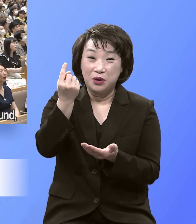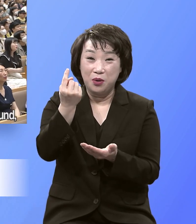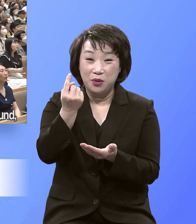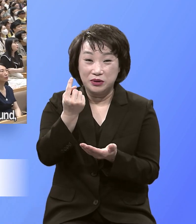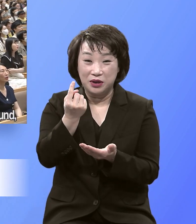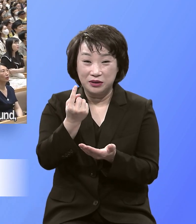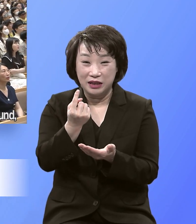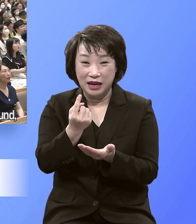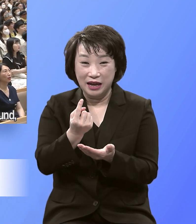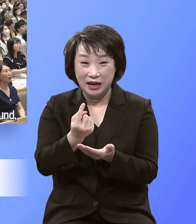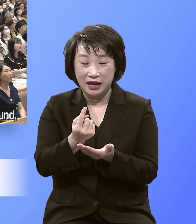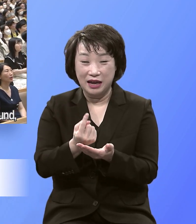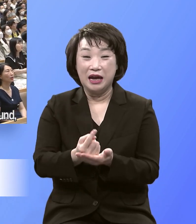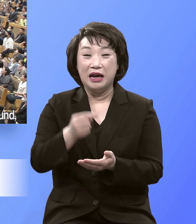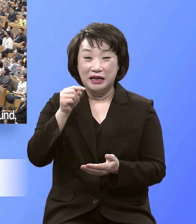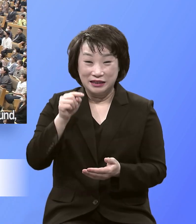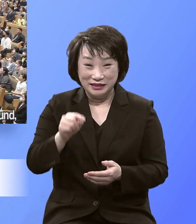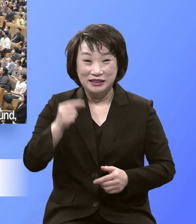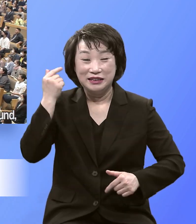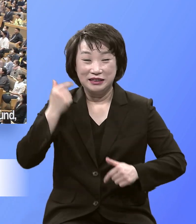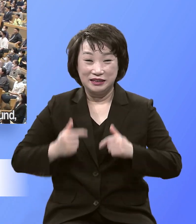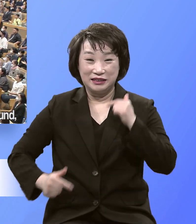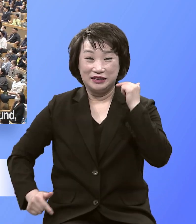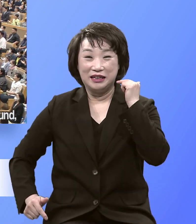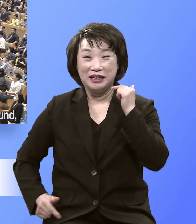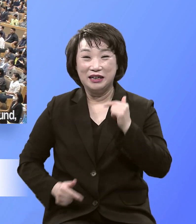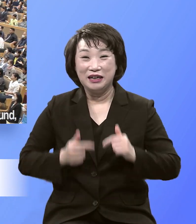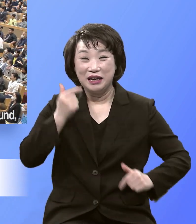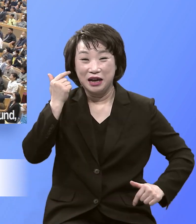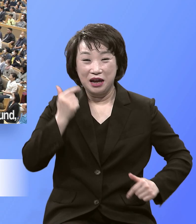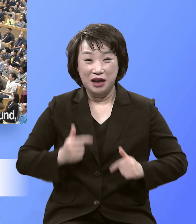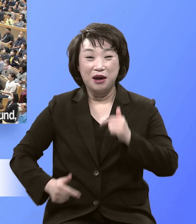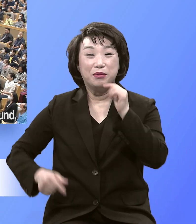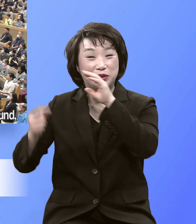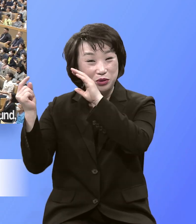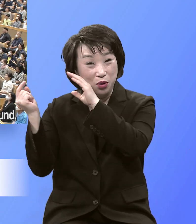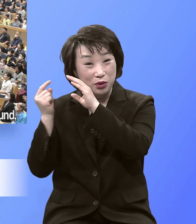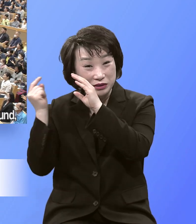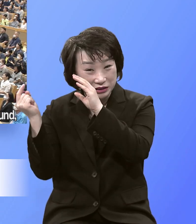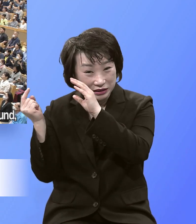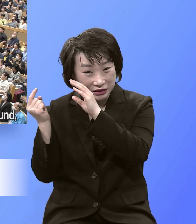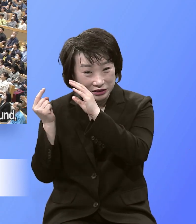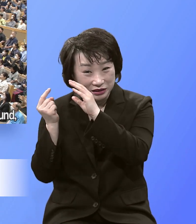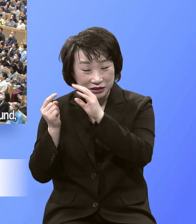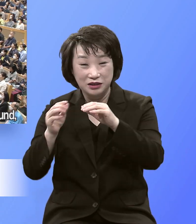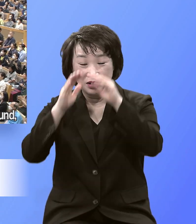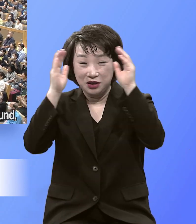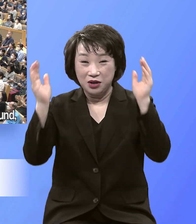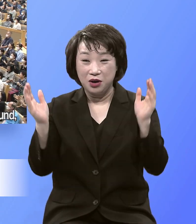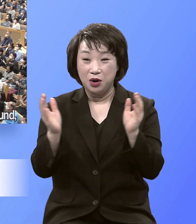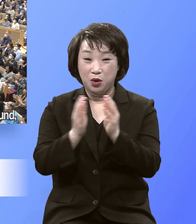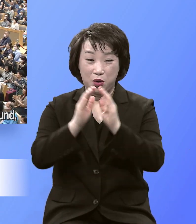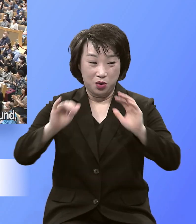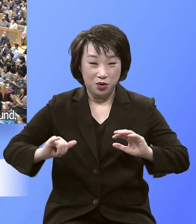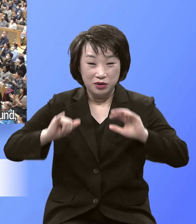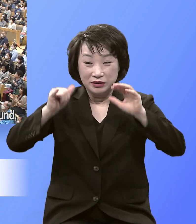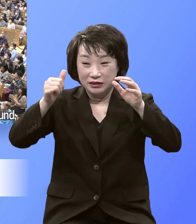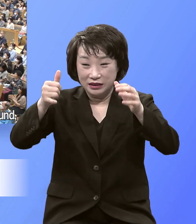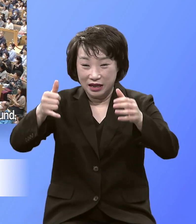성령이 오셨네. 이 기쁜 소식을